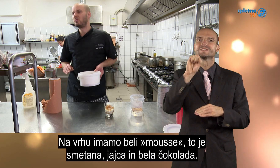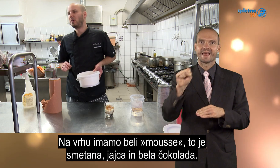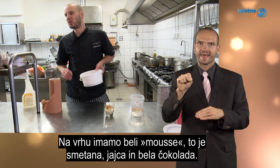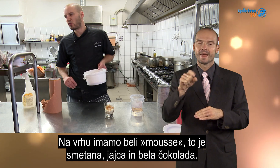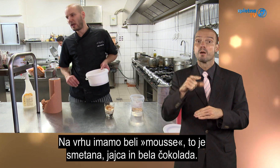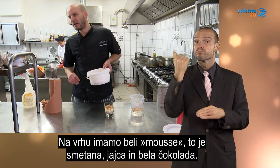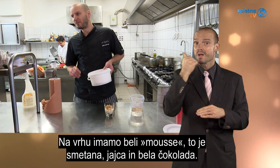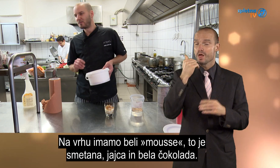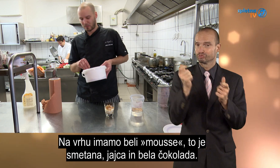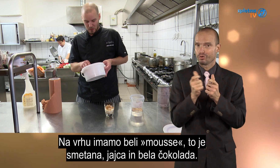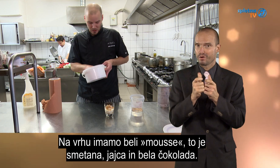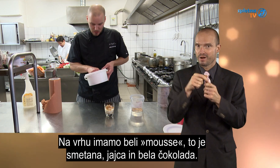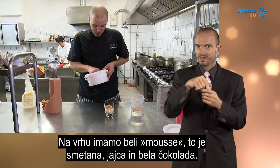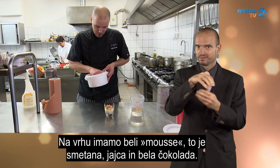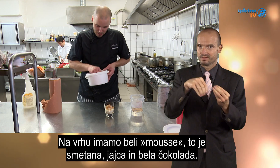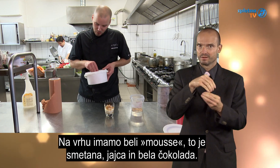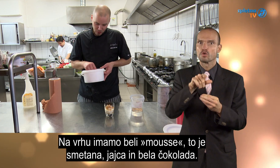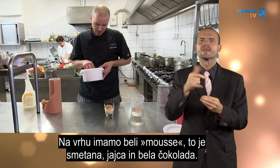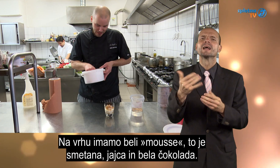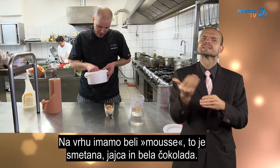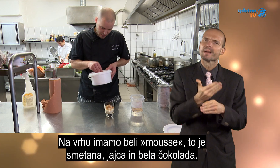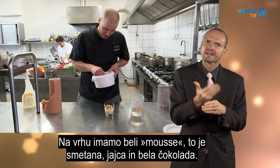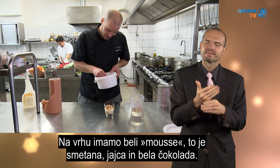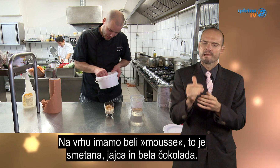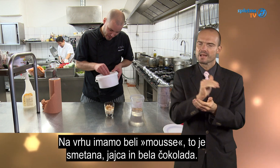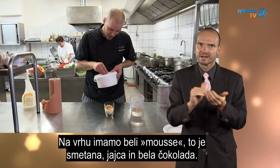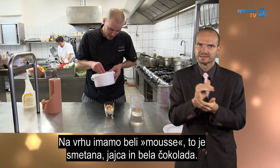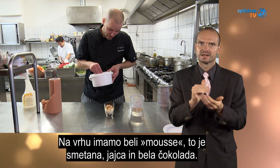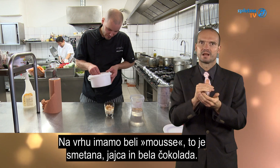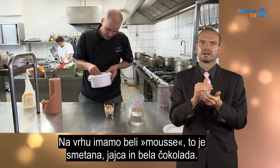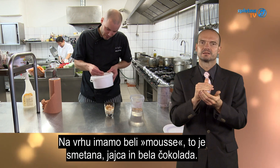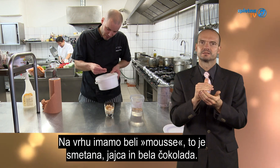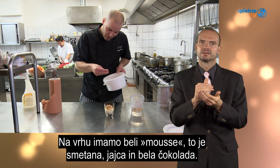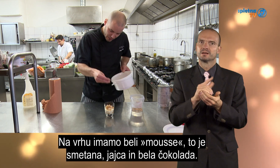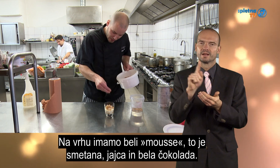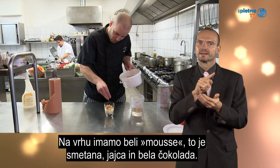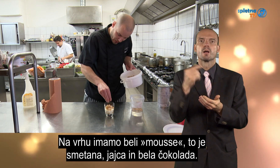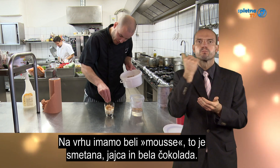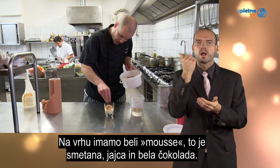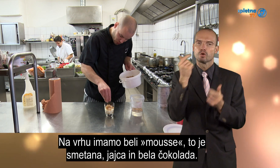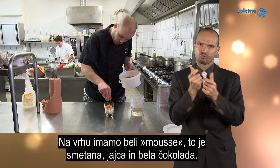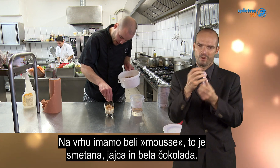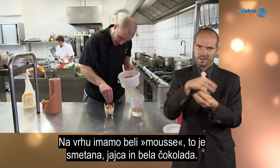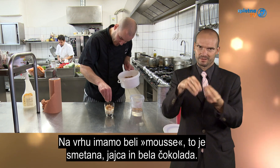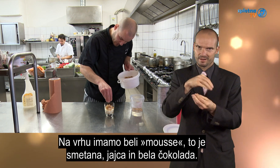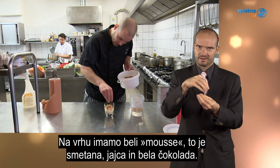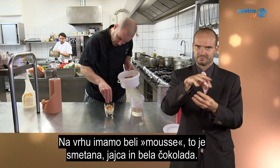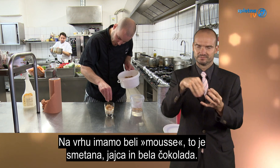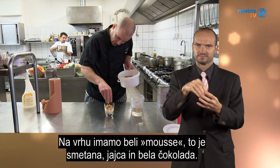bele čokolade. To je smetana, jajca in pa bela čokolada.